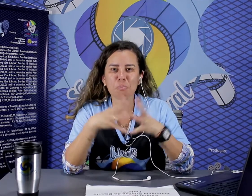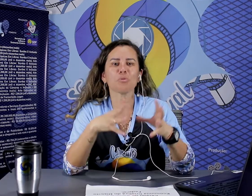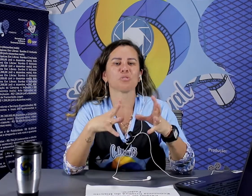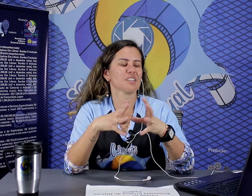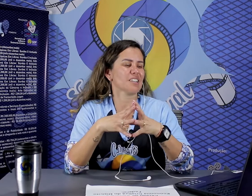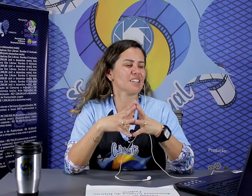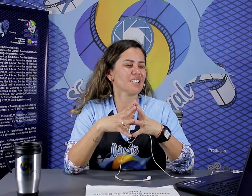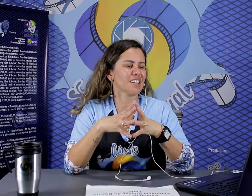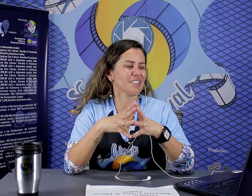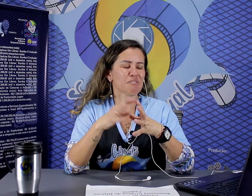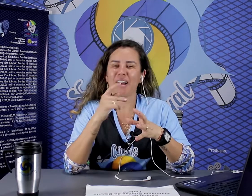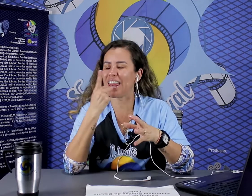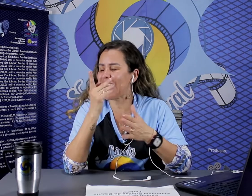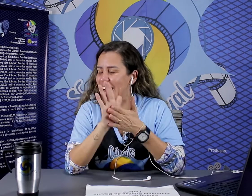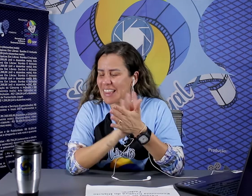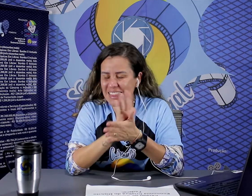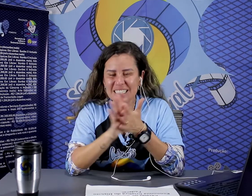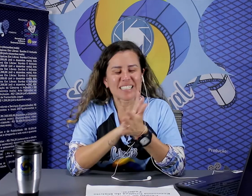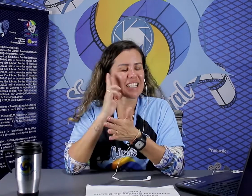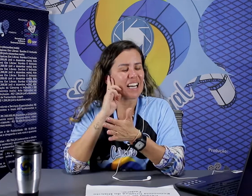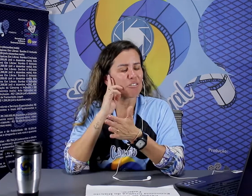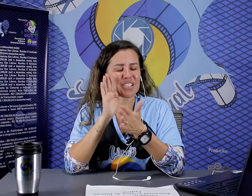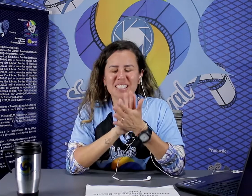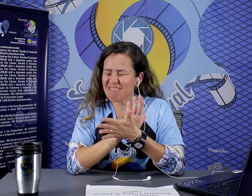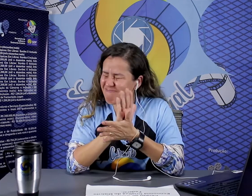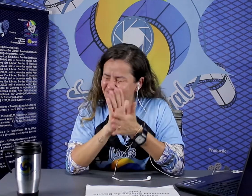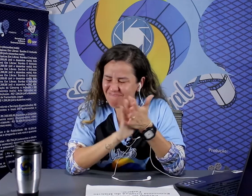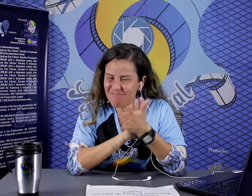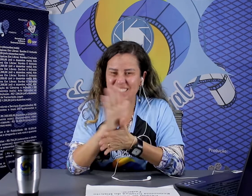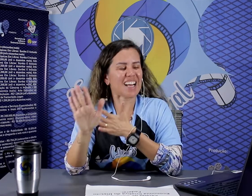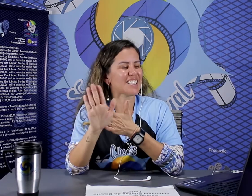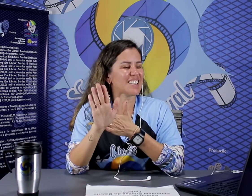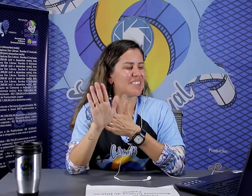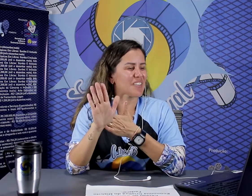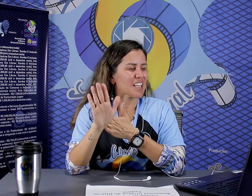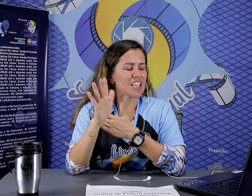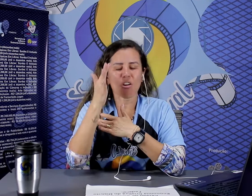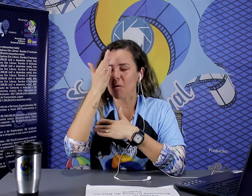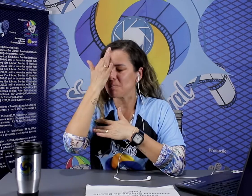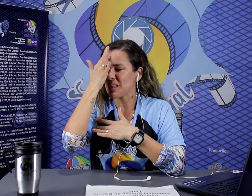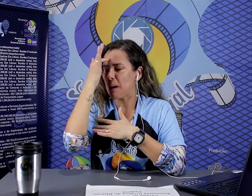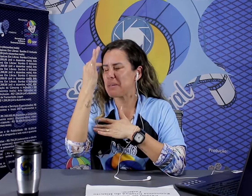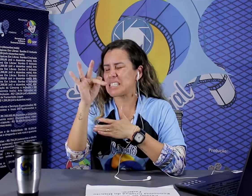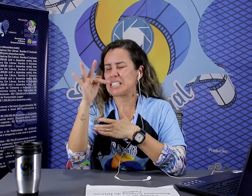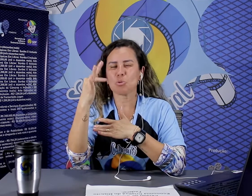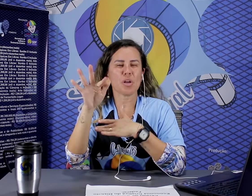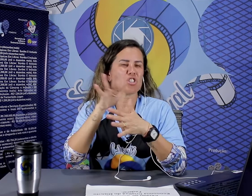puro, ele não fala nada, audição, nada. Ele, ó, cabeça doendo de Libras.